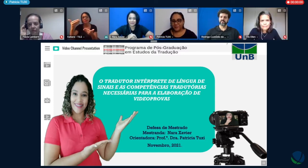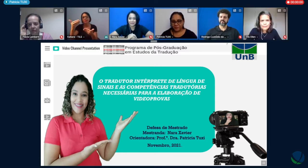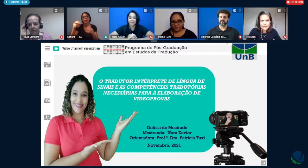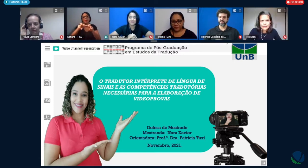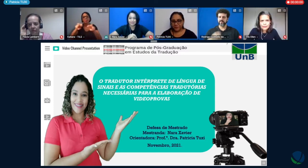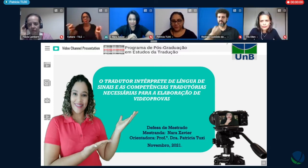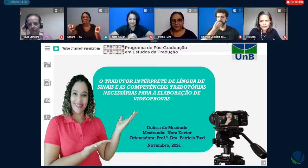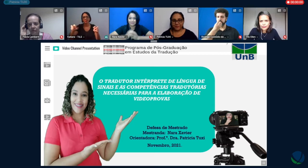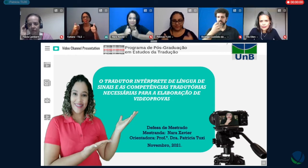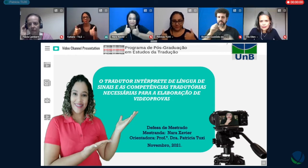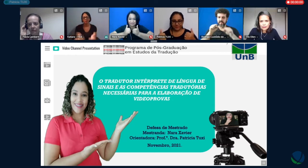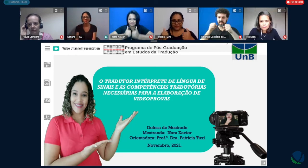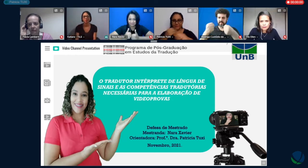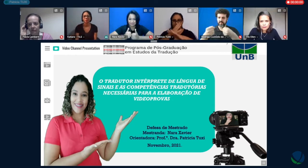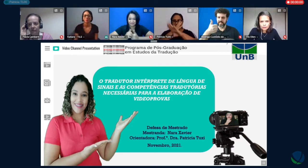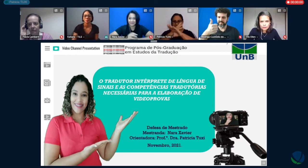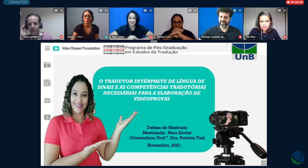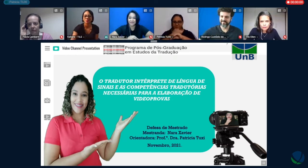banca.